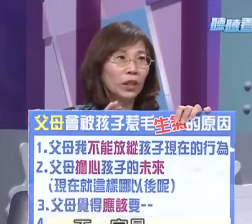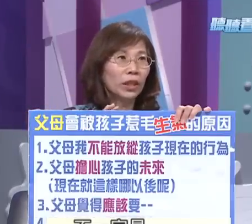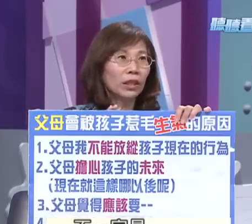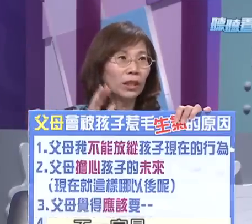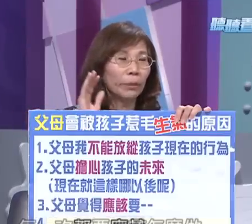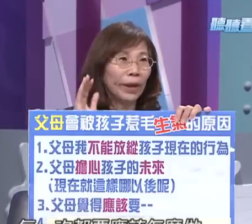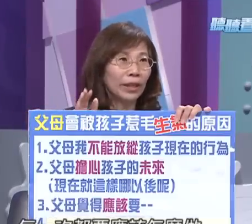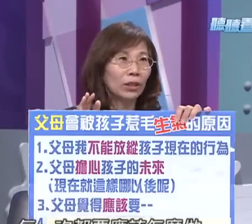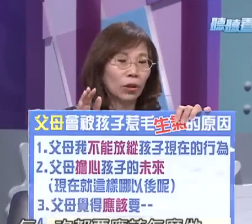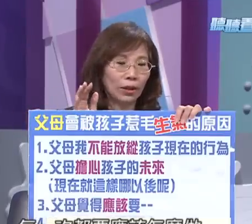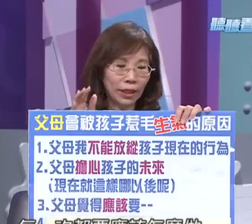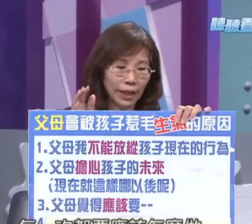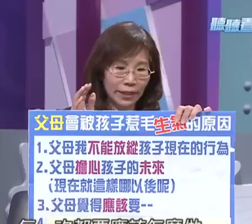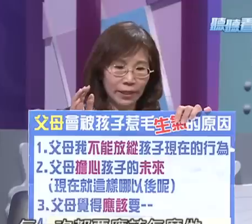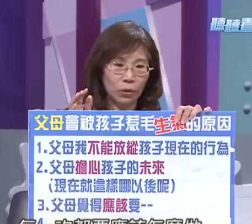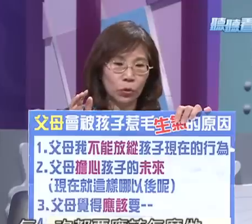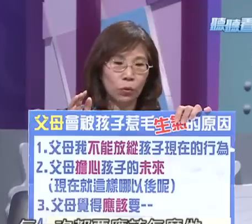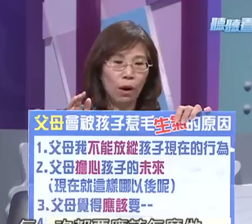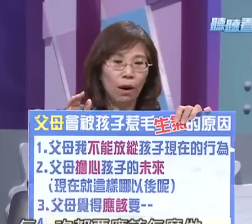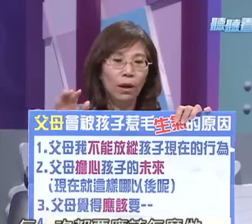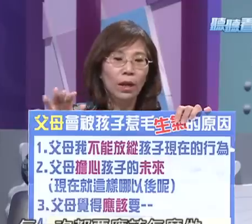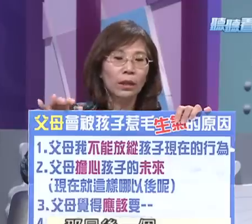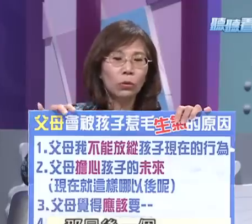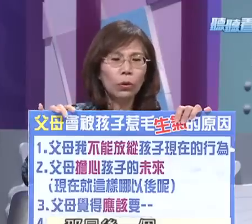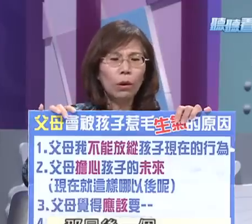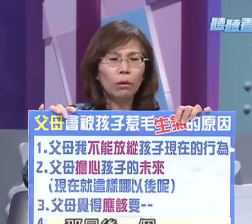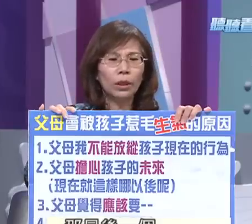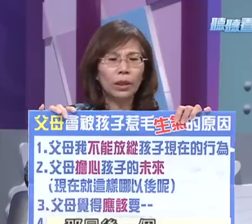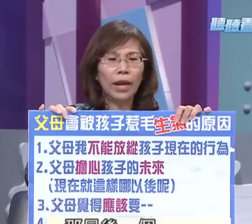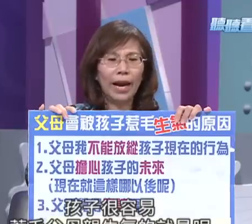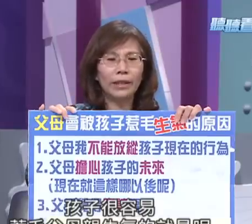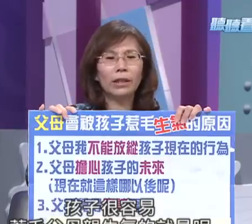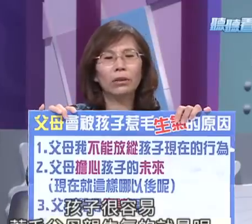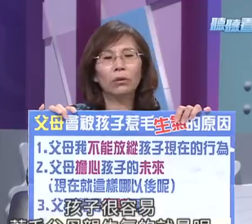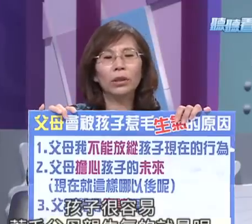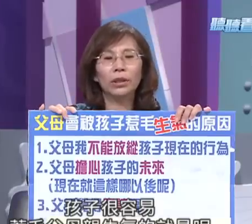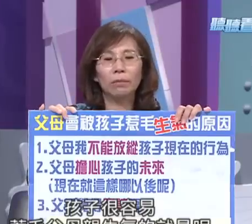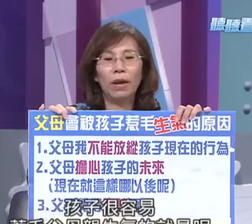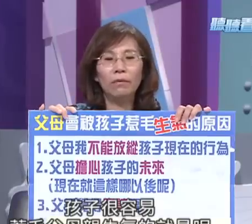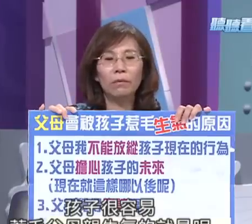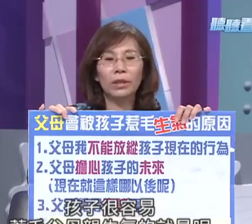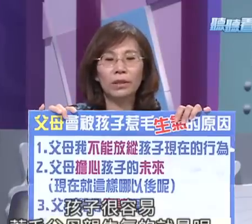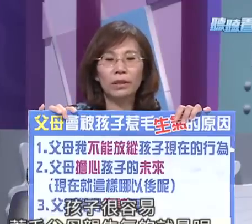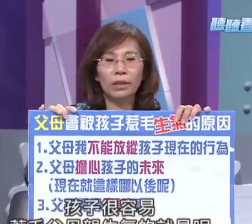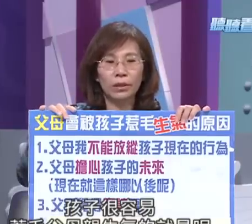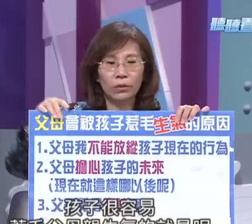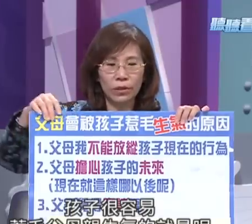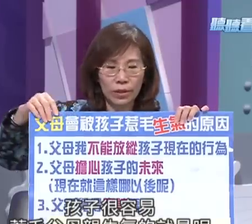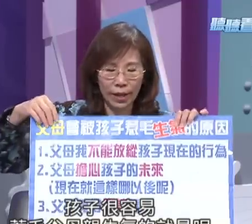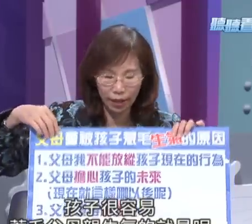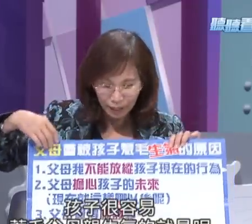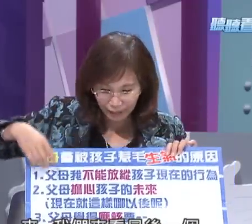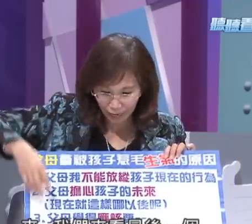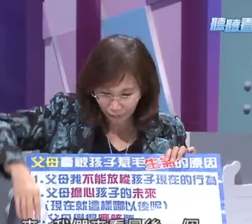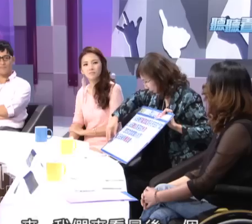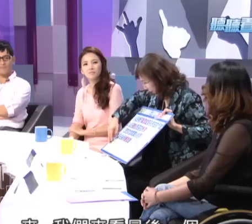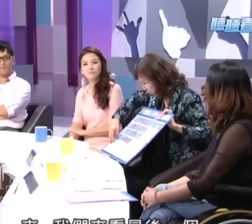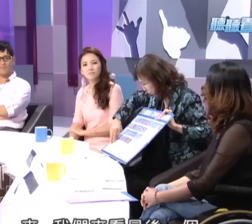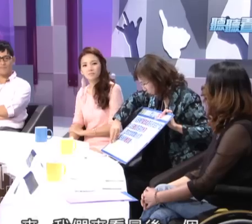定是每一次都要应该怎么做哈。那最后一个孩子很容易惹毛父母亲生气的就是呢，来我们来看最后